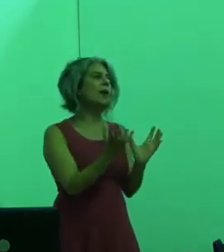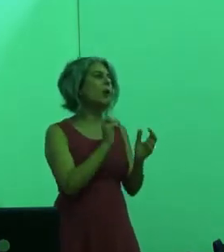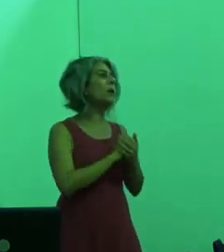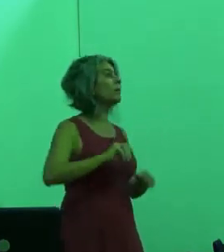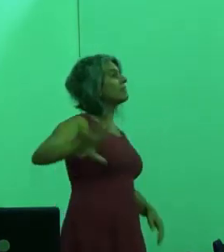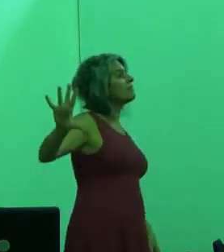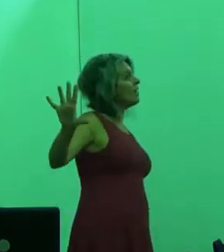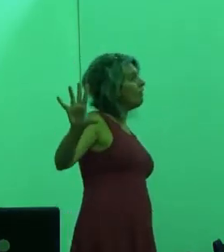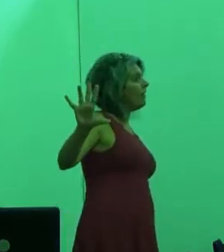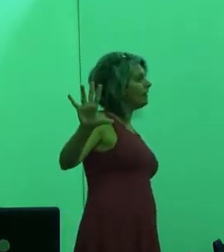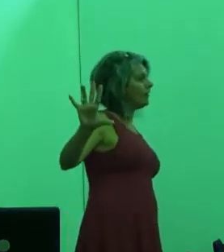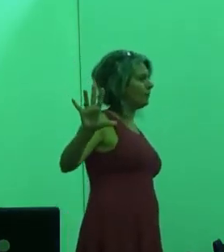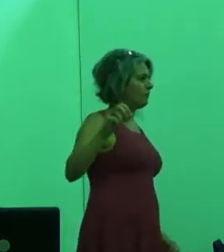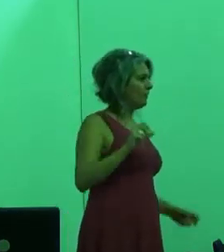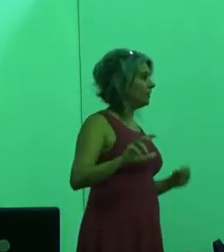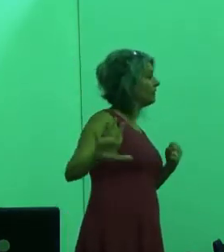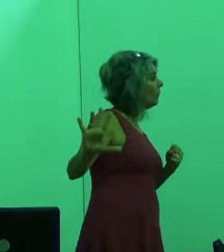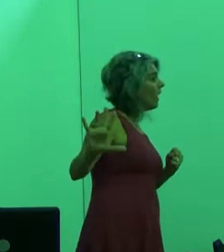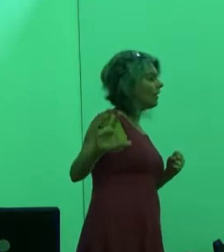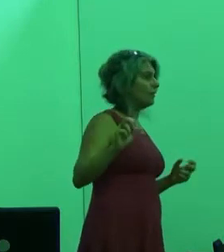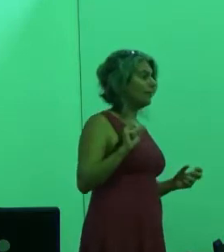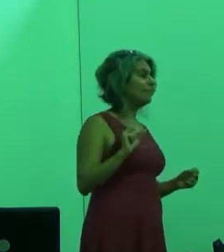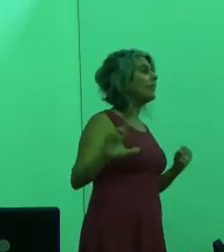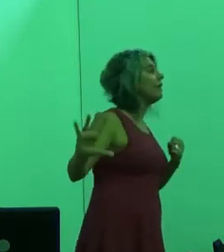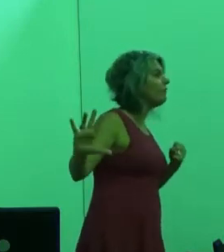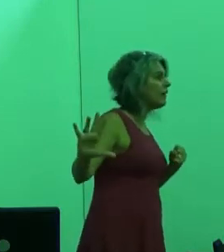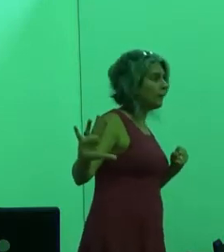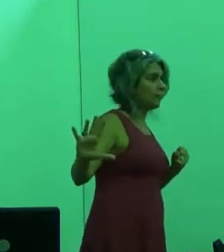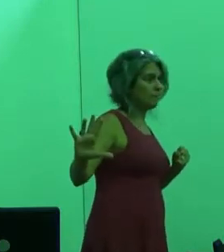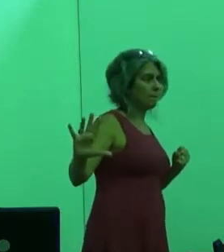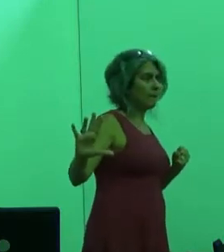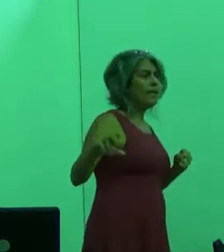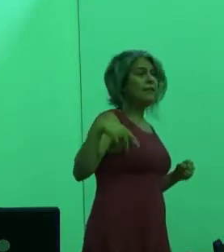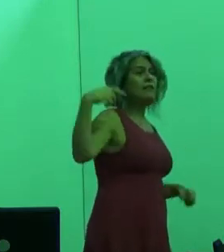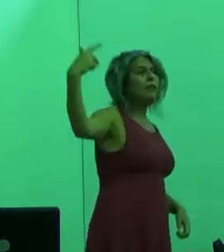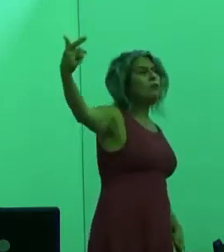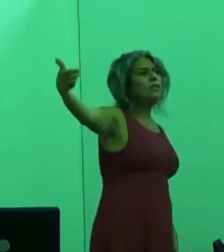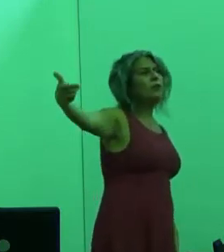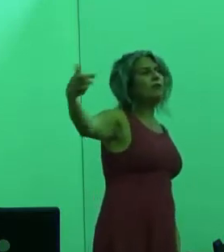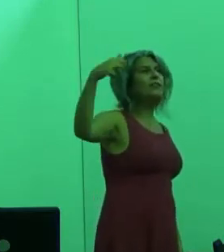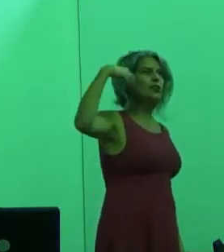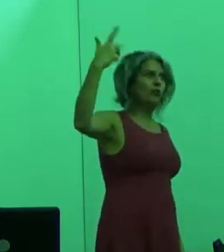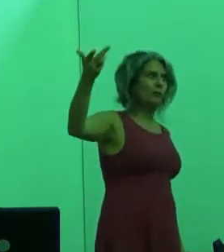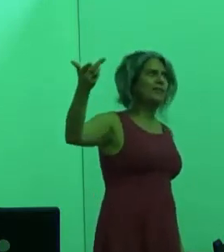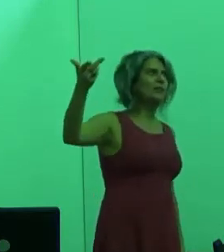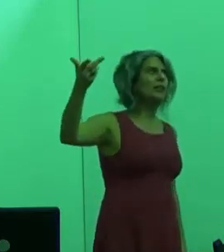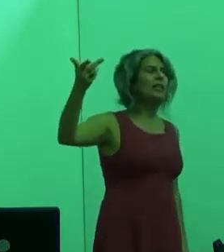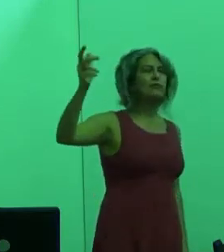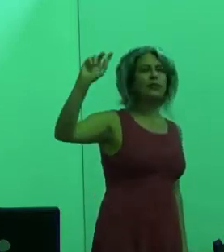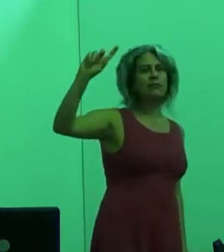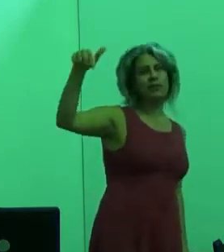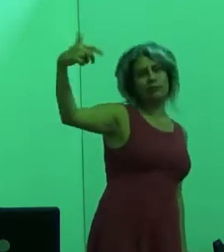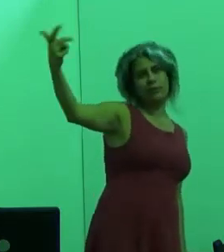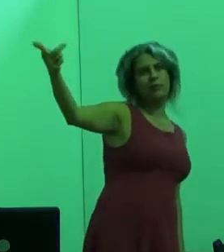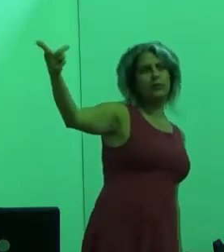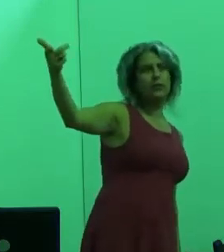obra, mas então lá, tem a ver. Tem a ver inclusive com a vida, de novo, pensando em livro, tem a ver inclusive com a vida do